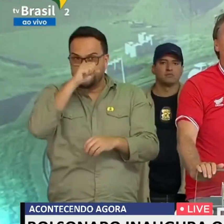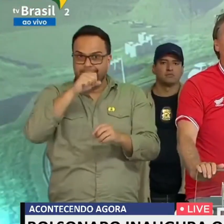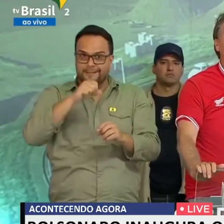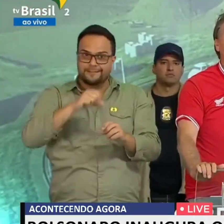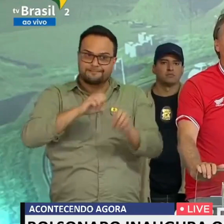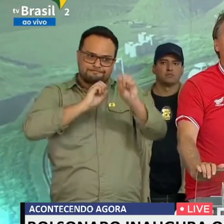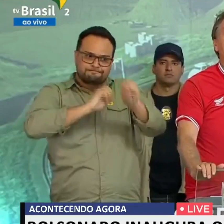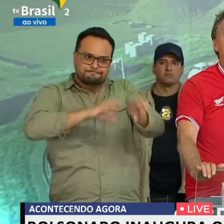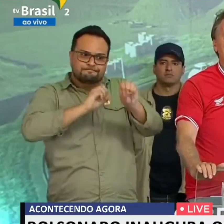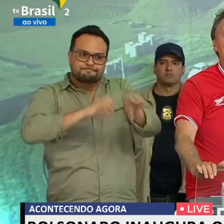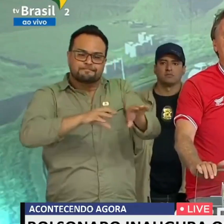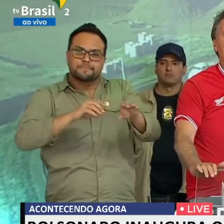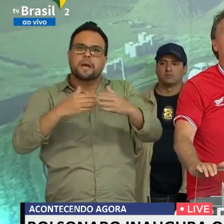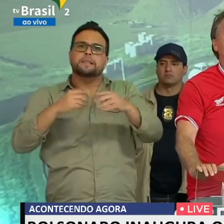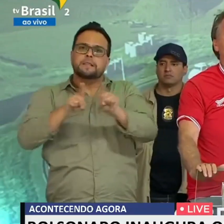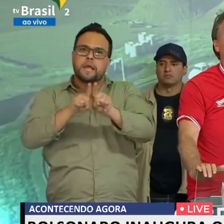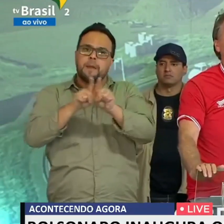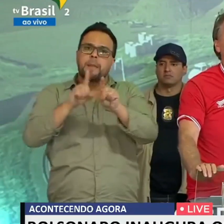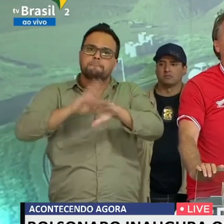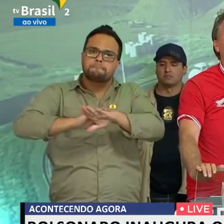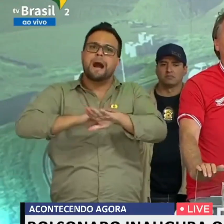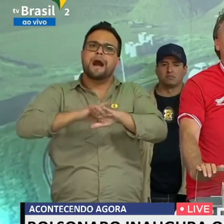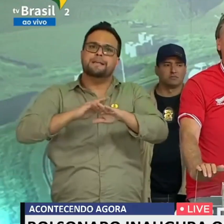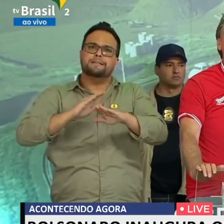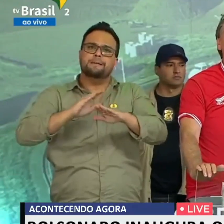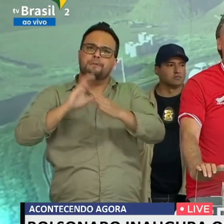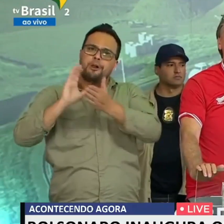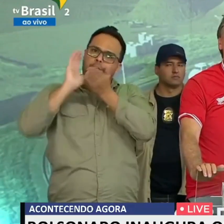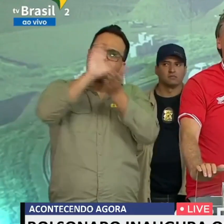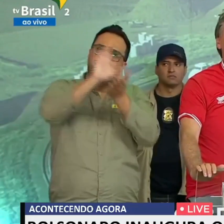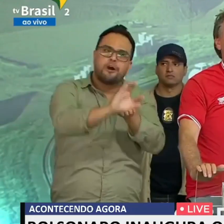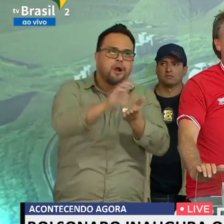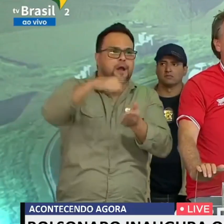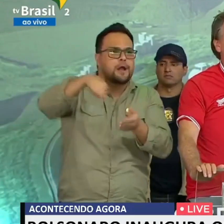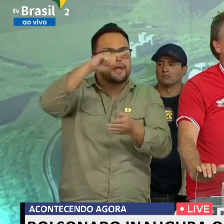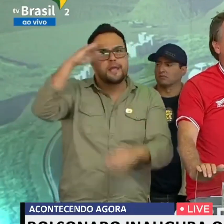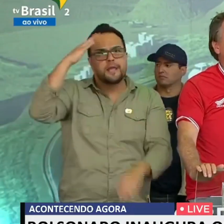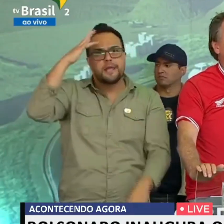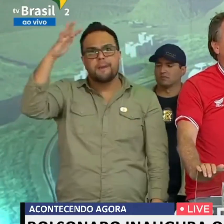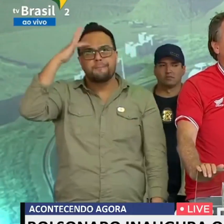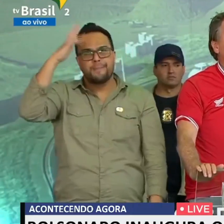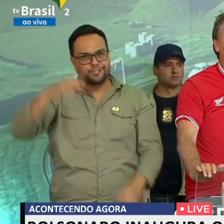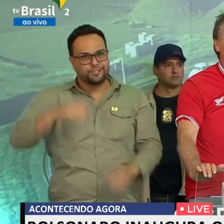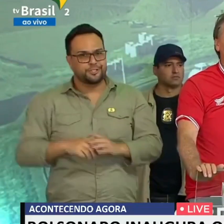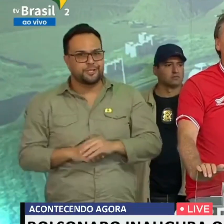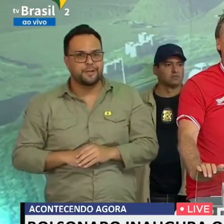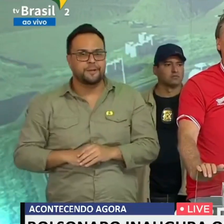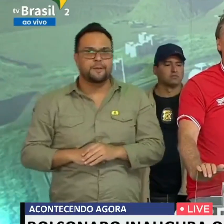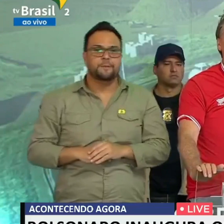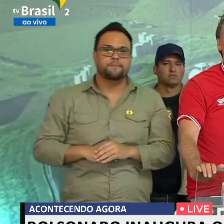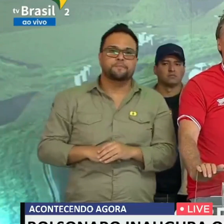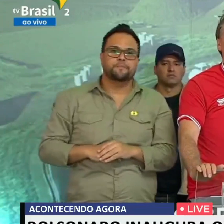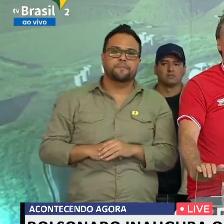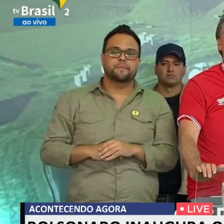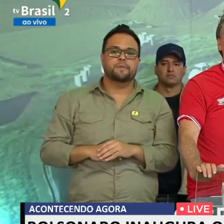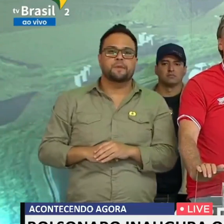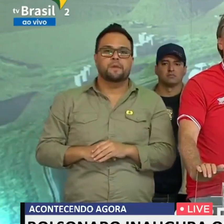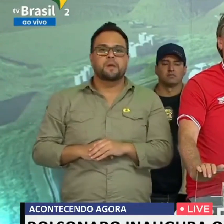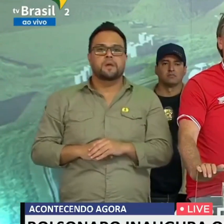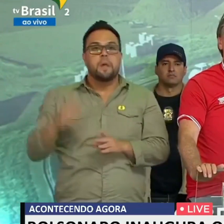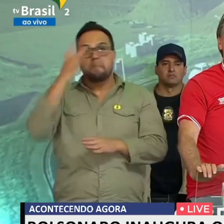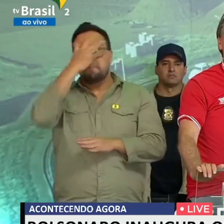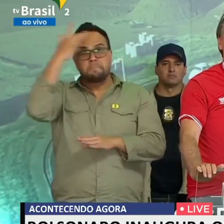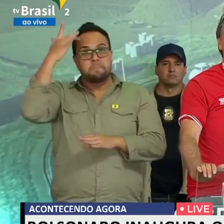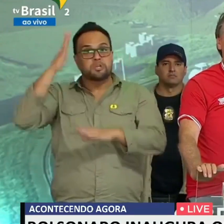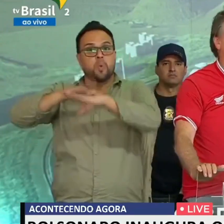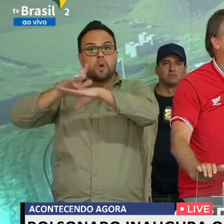vez mais também investimos na educação. Quem podia imaginar? Temos uma pessoa à frente